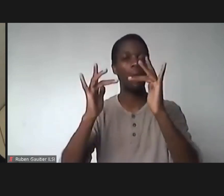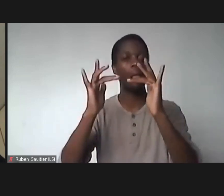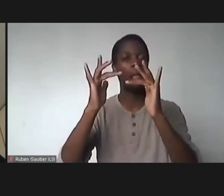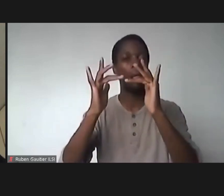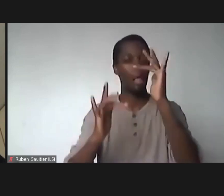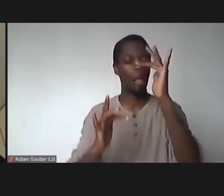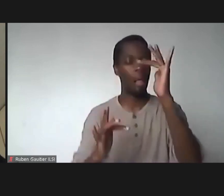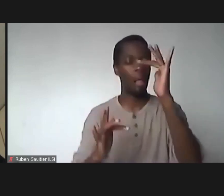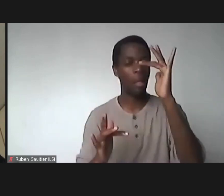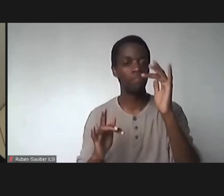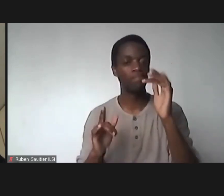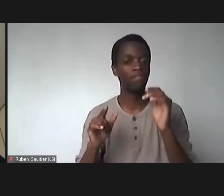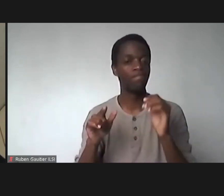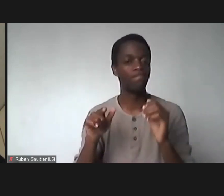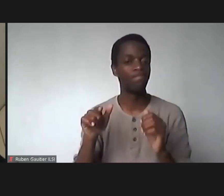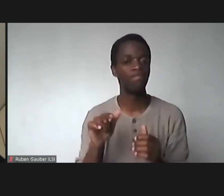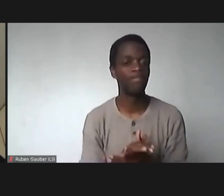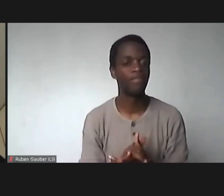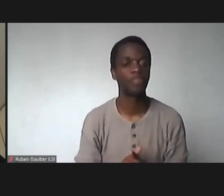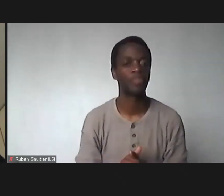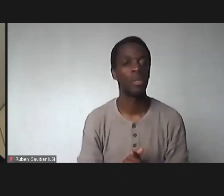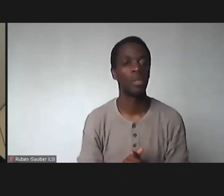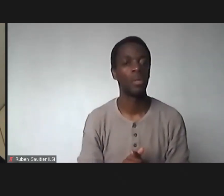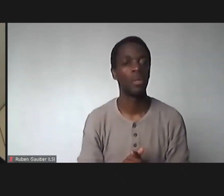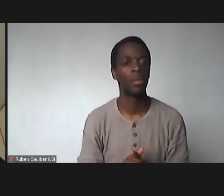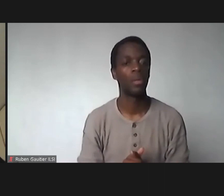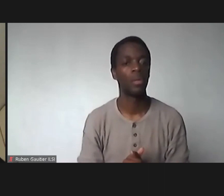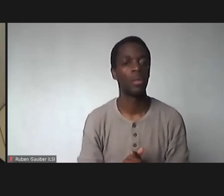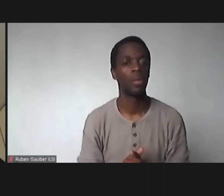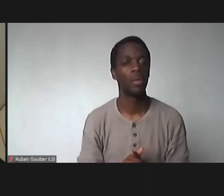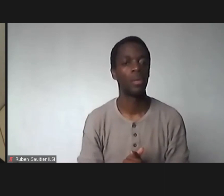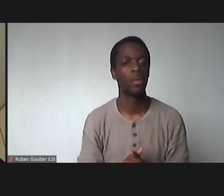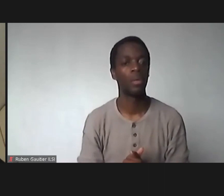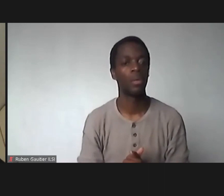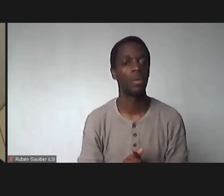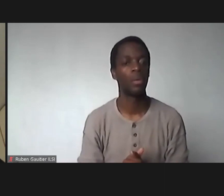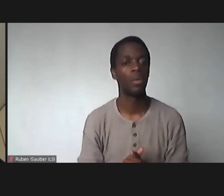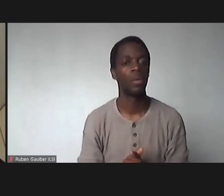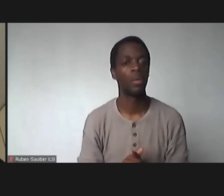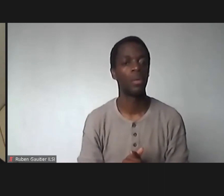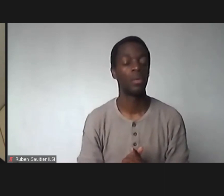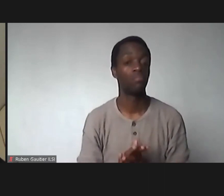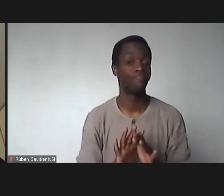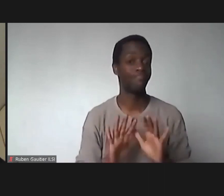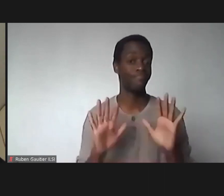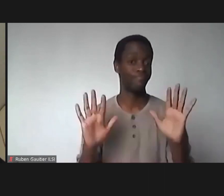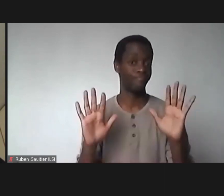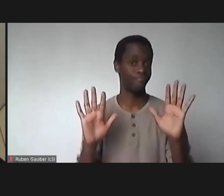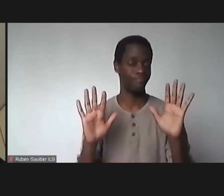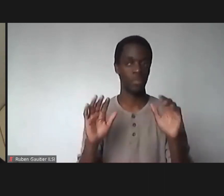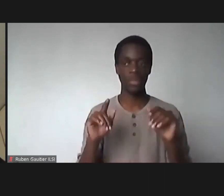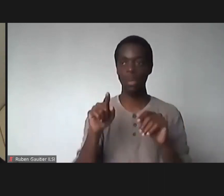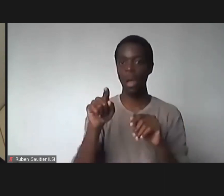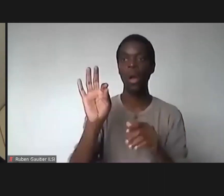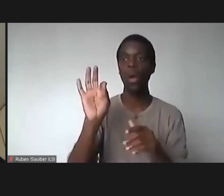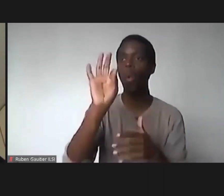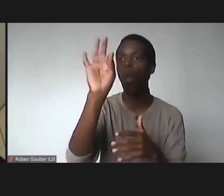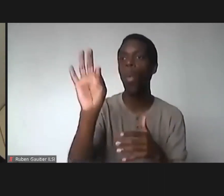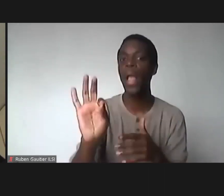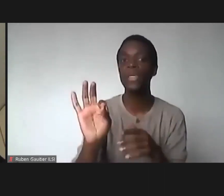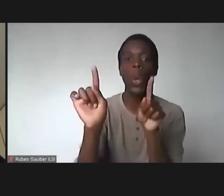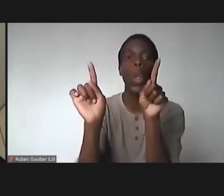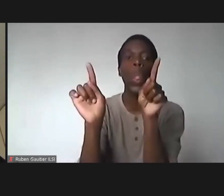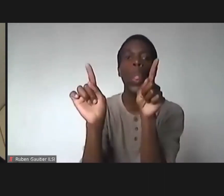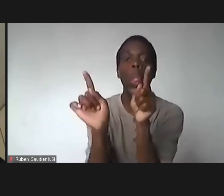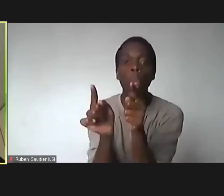No permiten interpretar una deficiencia. No sé si respondo a la